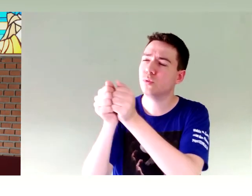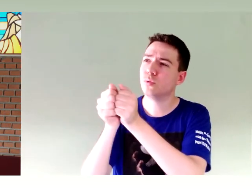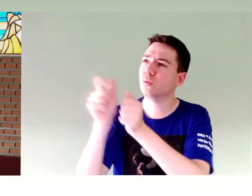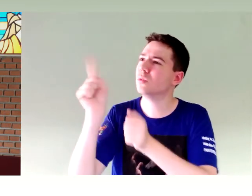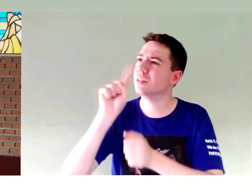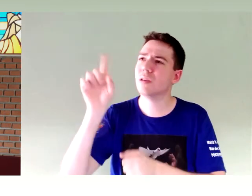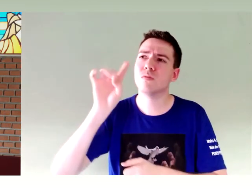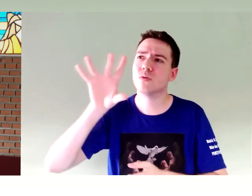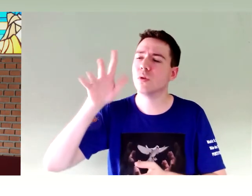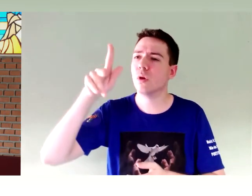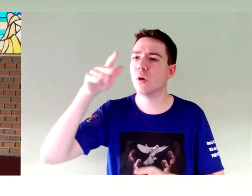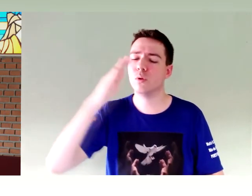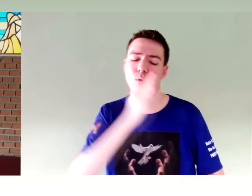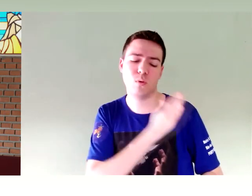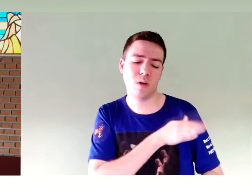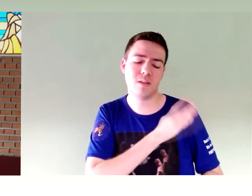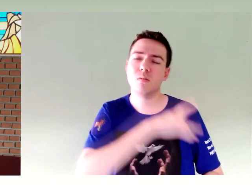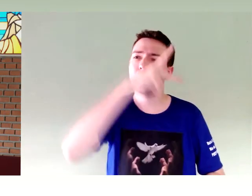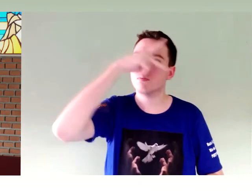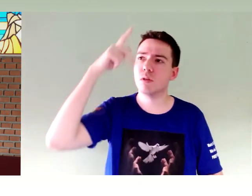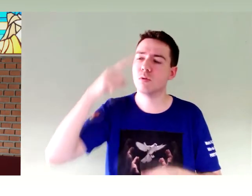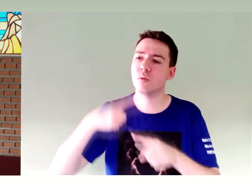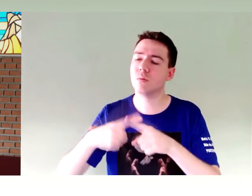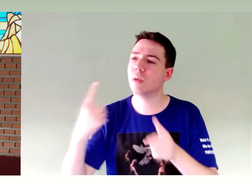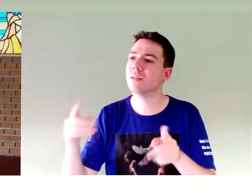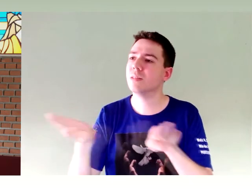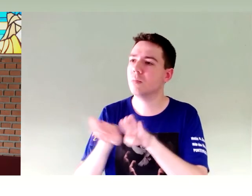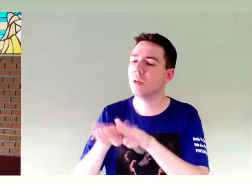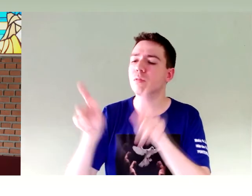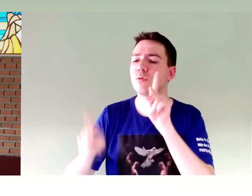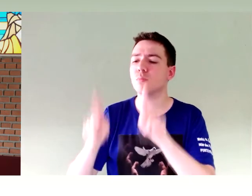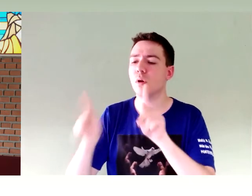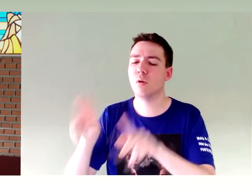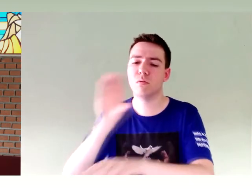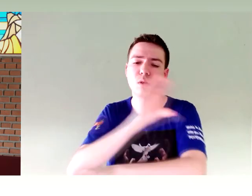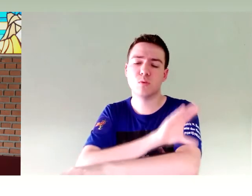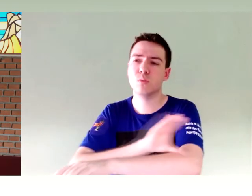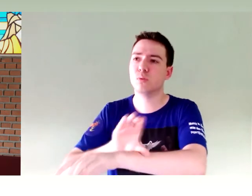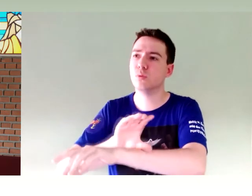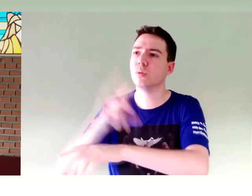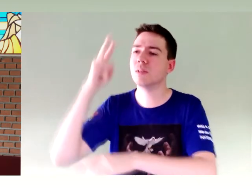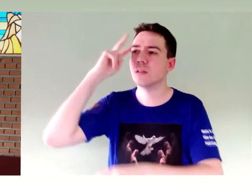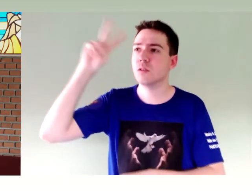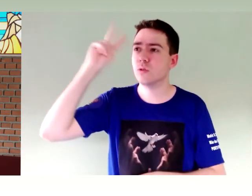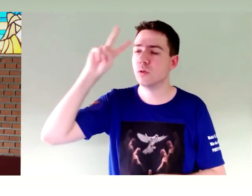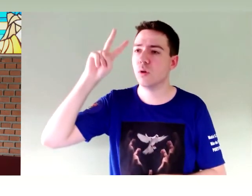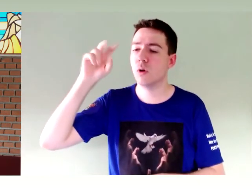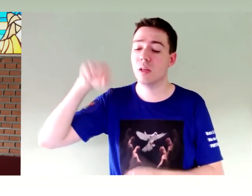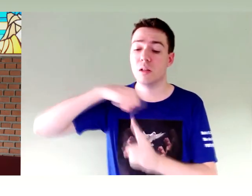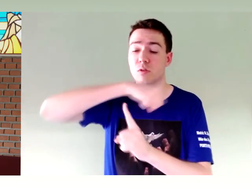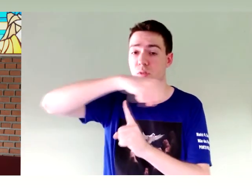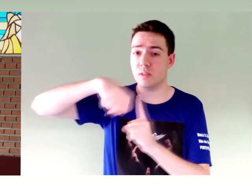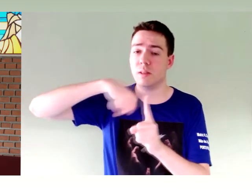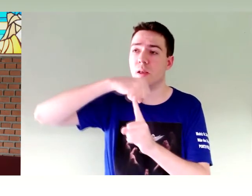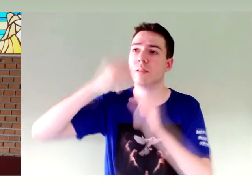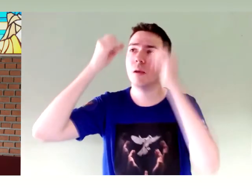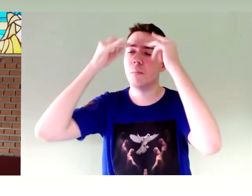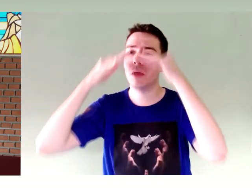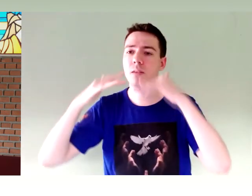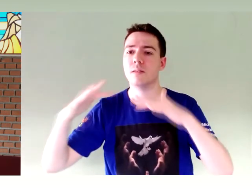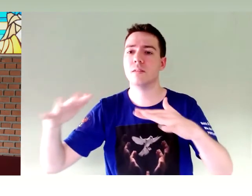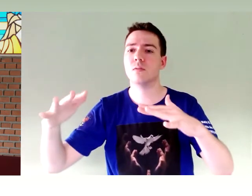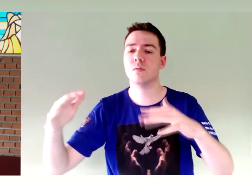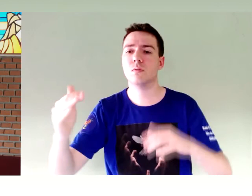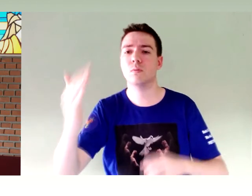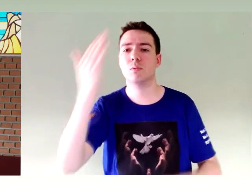não só no coração e nos indivíduos, mas nos povos e nas culturas, na história e na sociedade, a sua